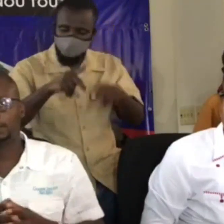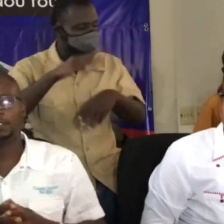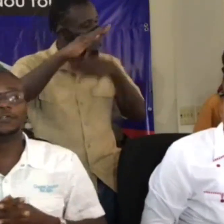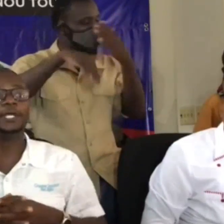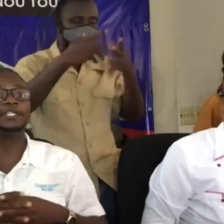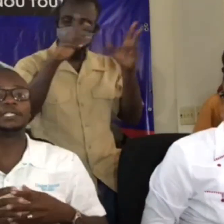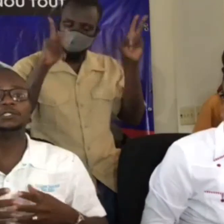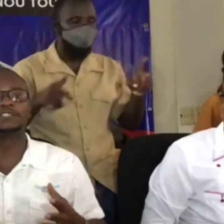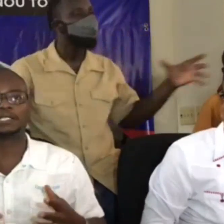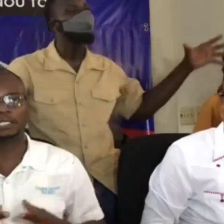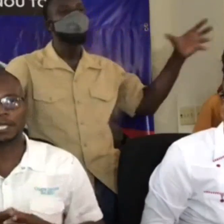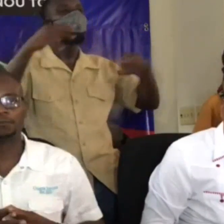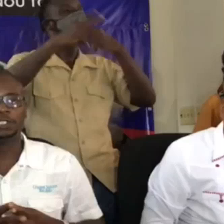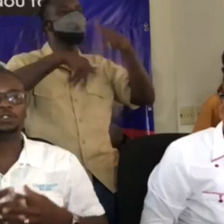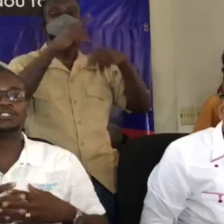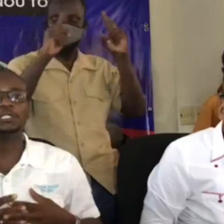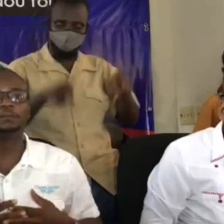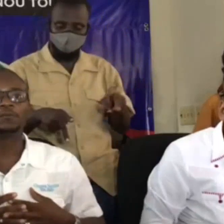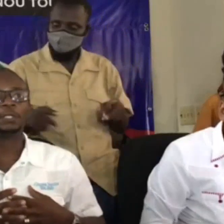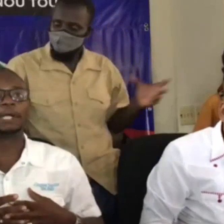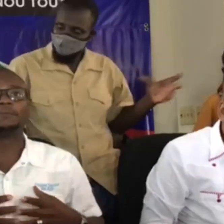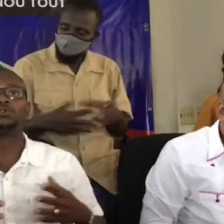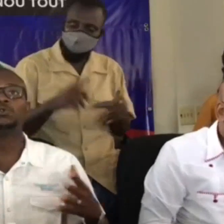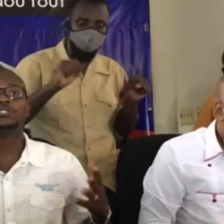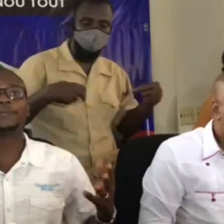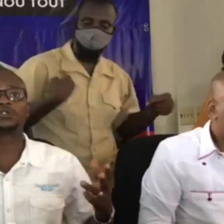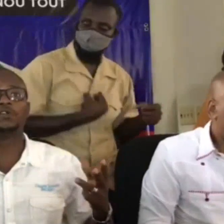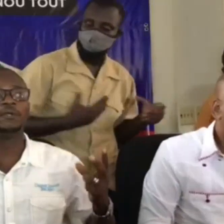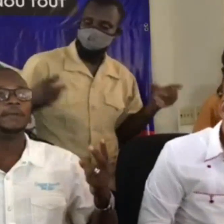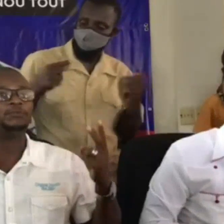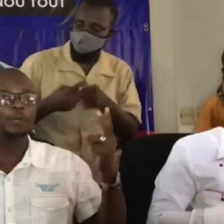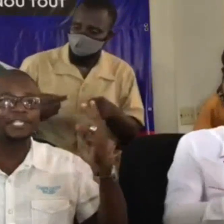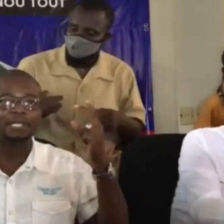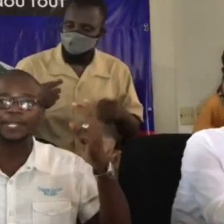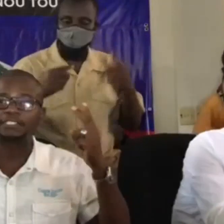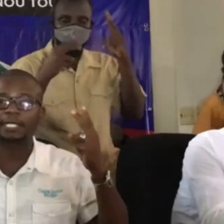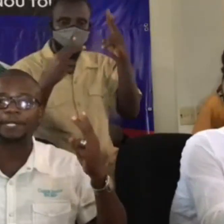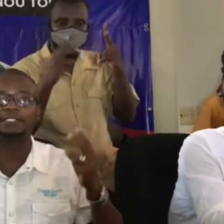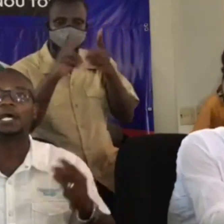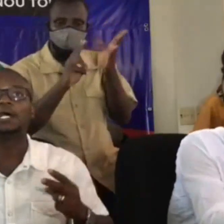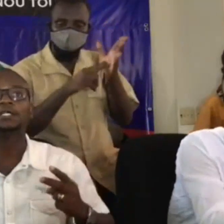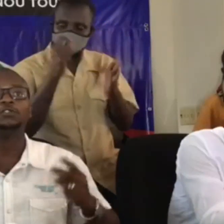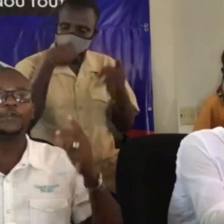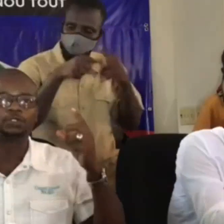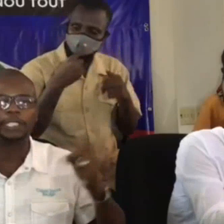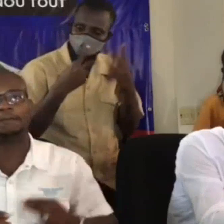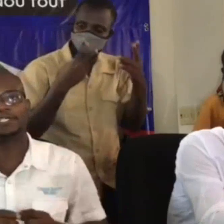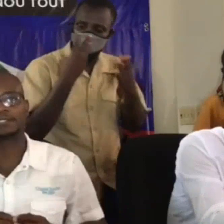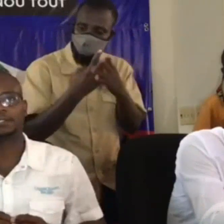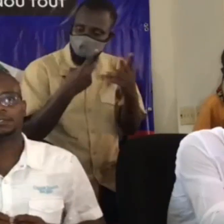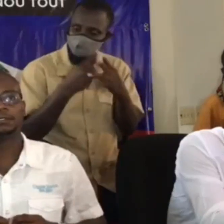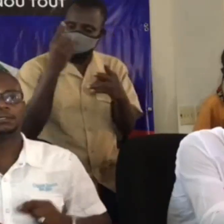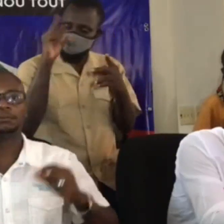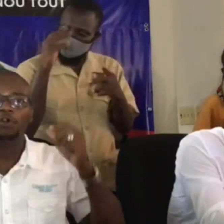mouillé de phénomène d'insécurité, ça qui est là. Et je vous dis, hein, on est capable de dire, c'est parce que deux présidents PHT qui ont passé là, ils ont fait deux